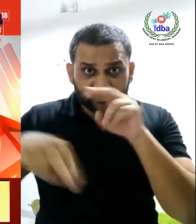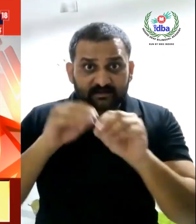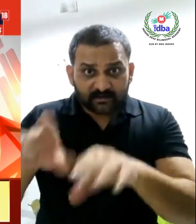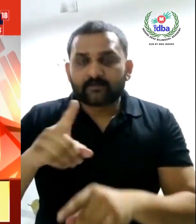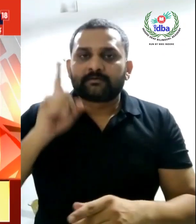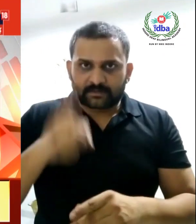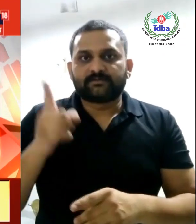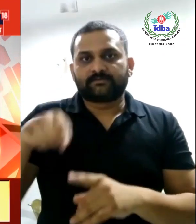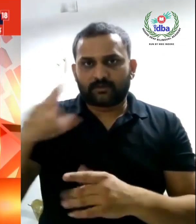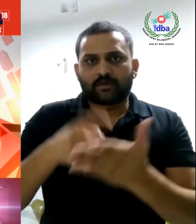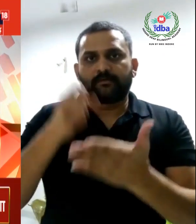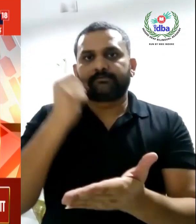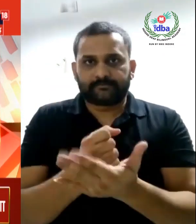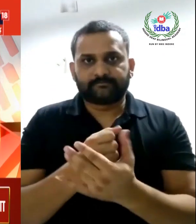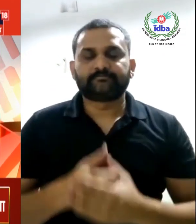पंजीयन कराना पड़ेगा।